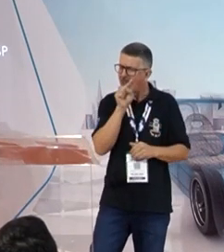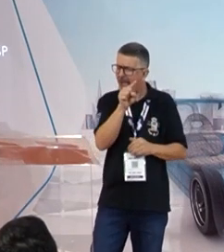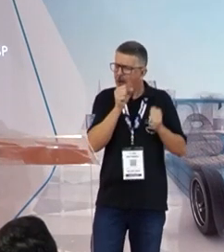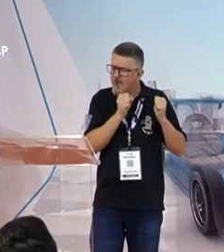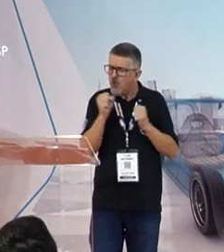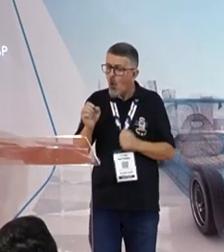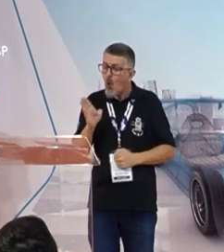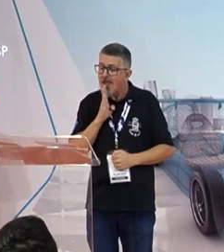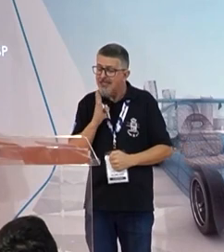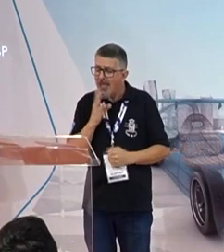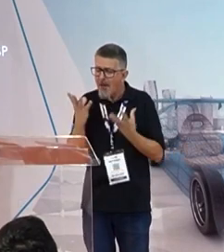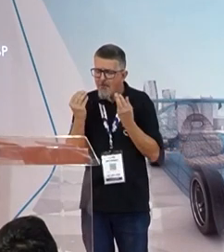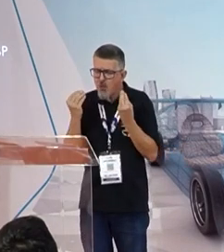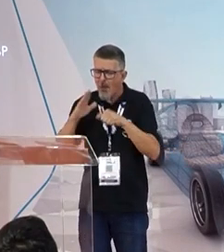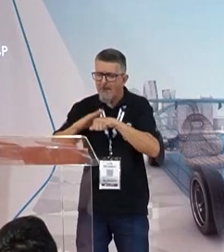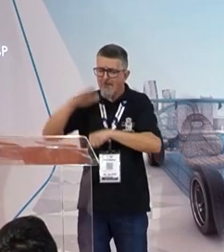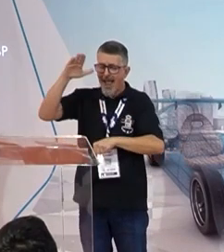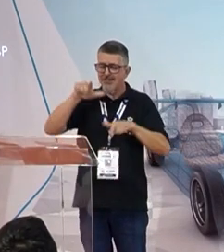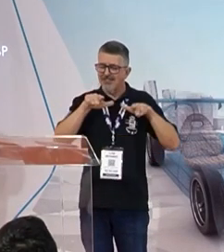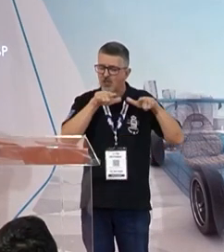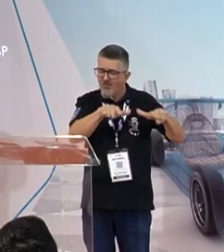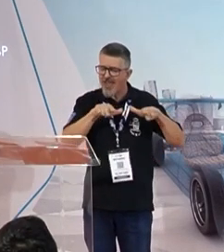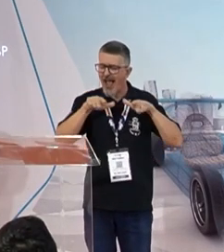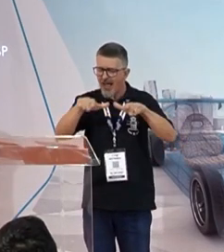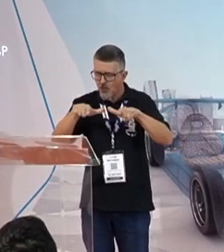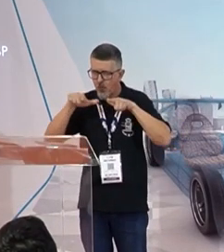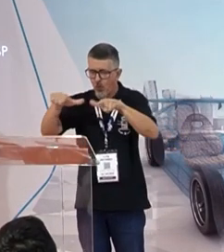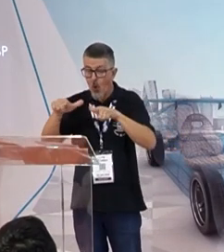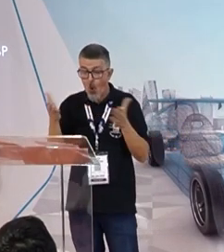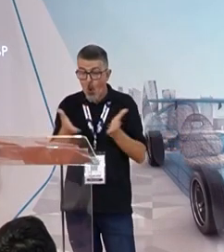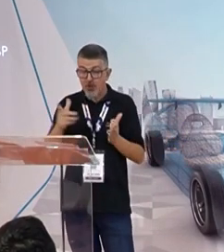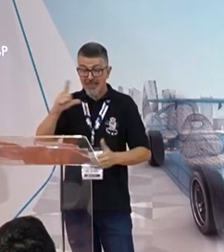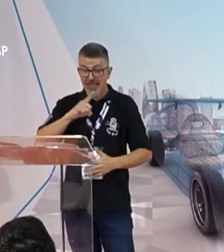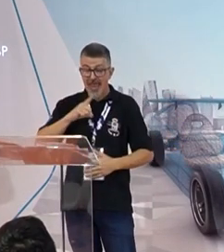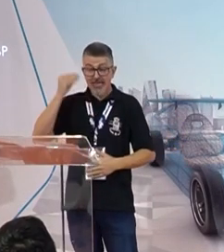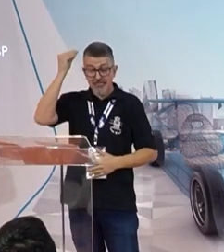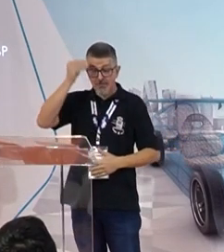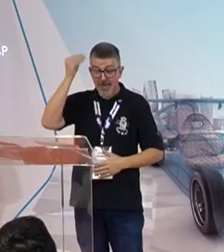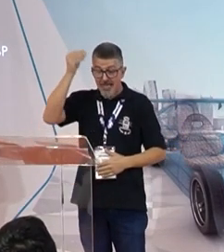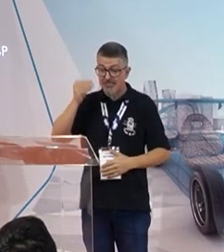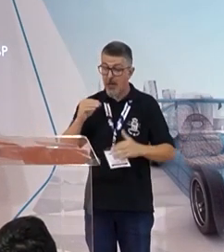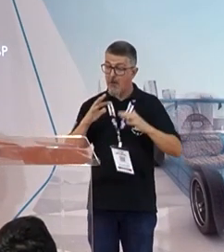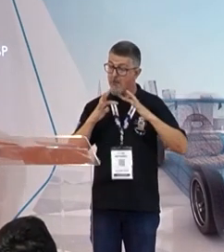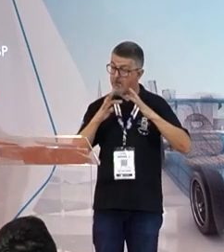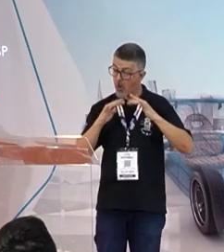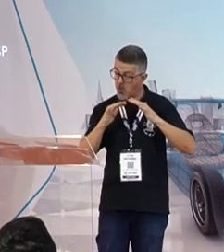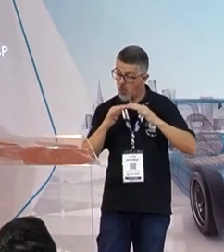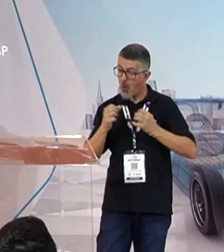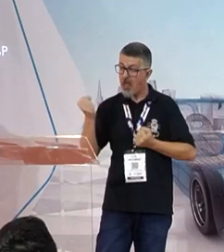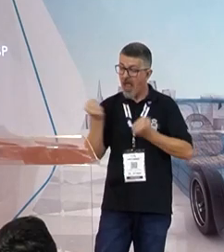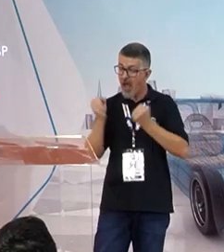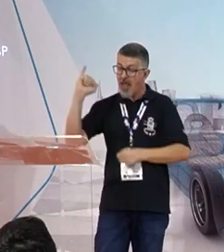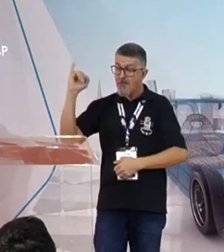mecânica bem pequena. E ele começou... Hoje ele tem experiência de motor,